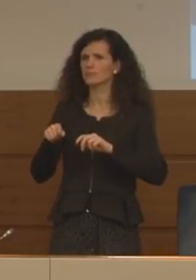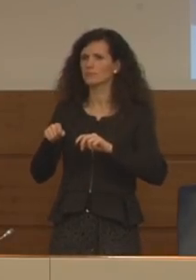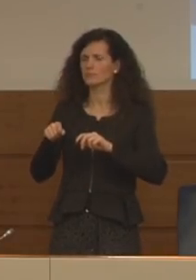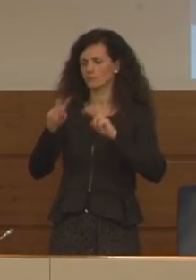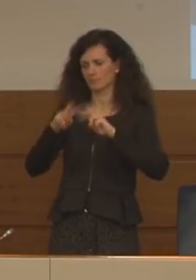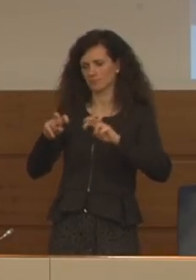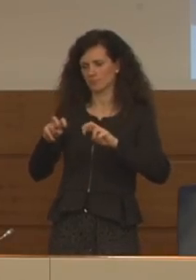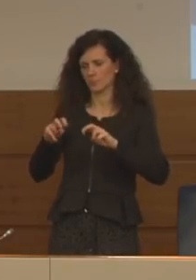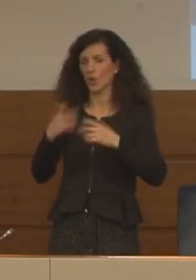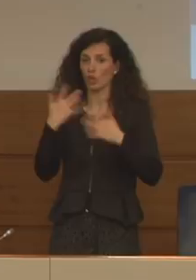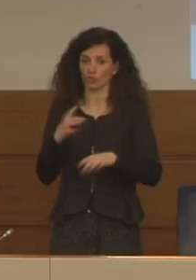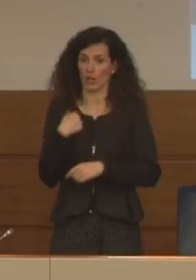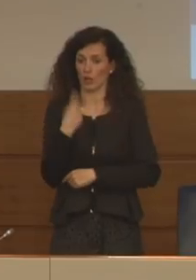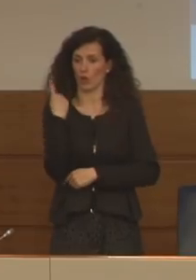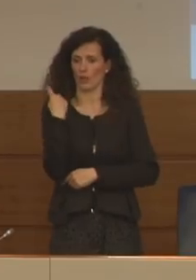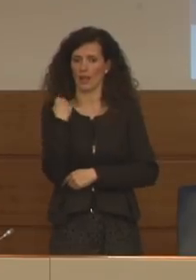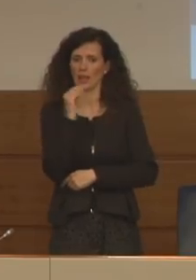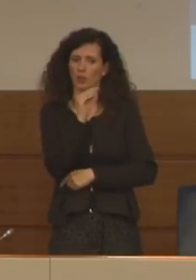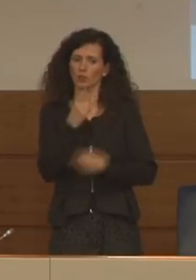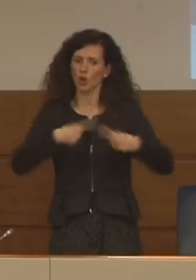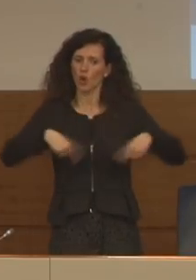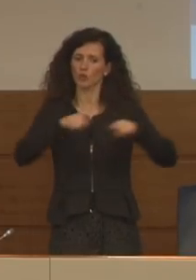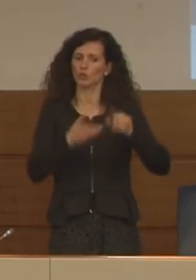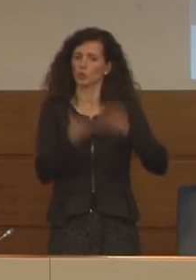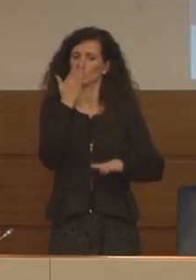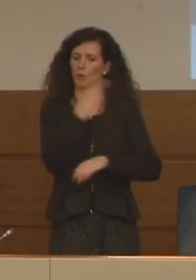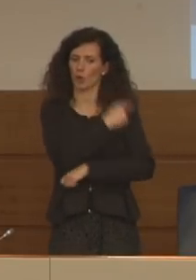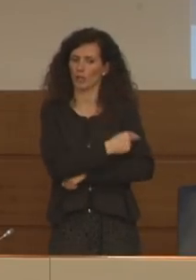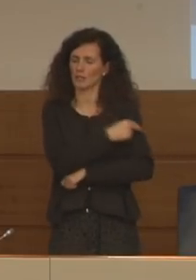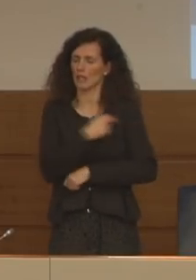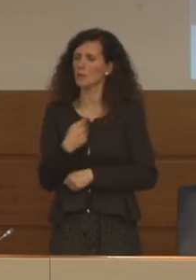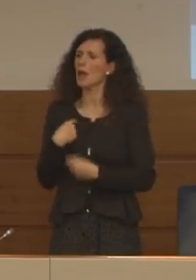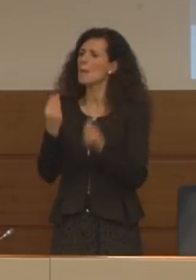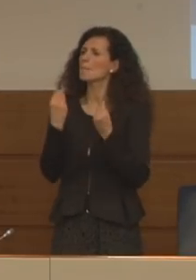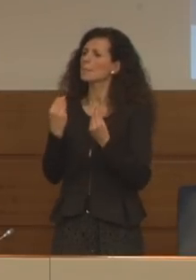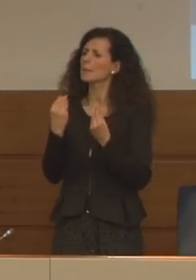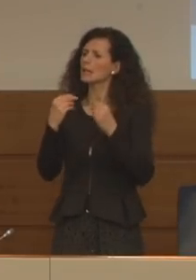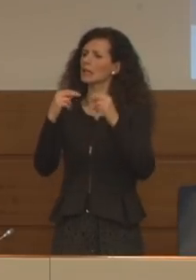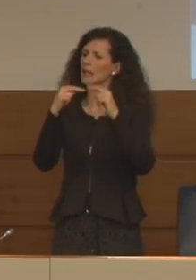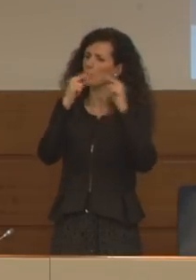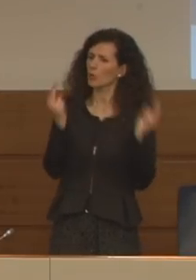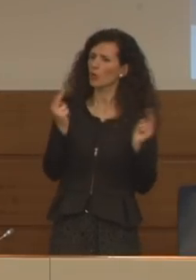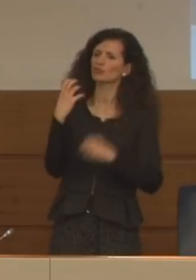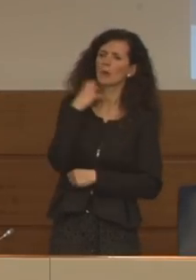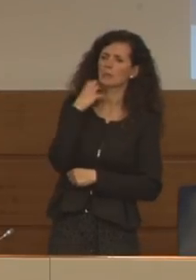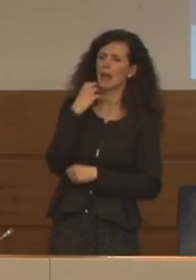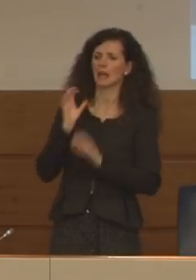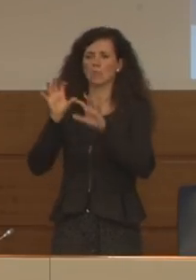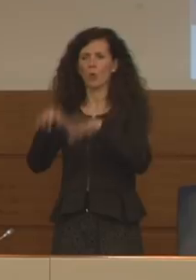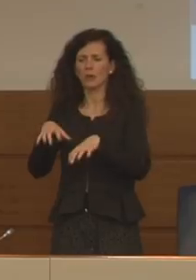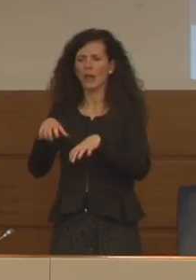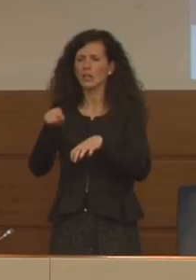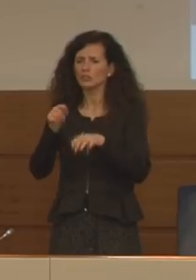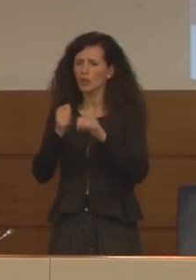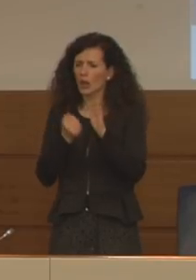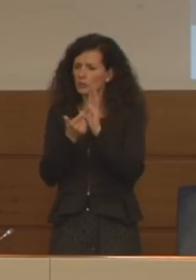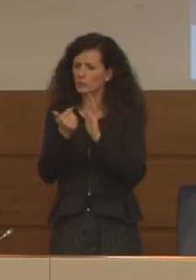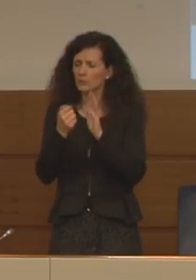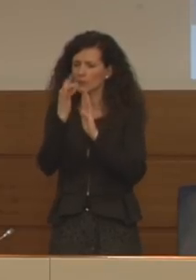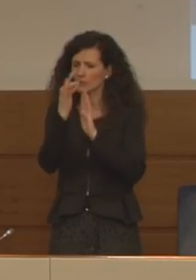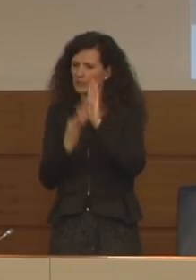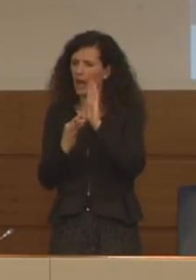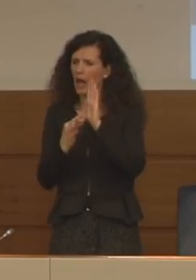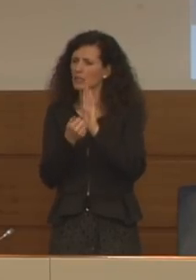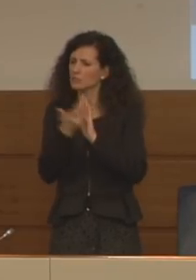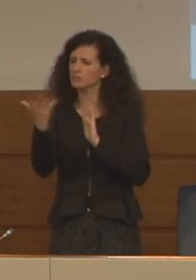chiesto anche ieri al consiglio superiore sanità il perché in provincia di bergamo in provincia di brescia si registra il dato più alto in